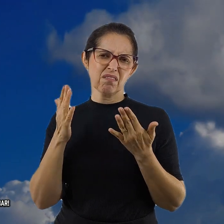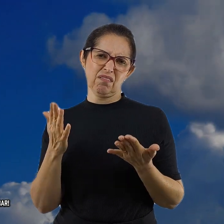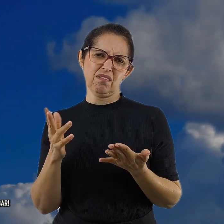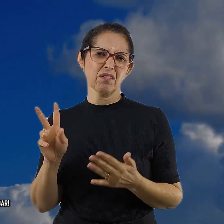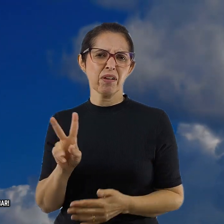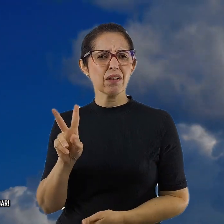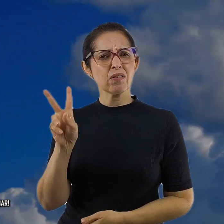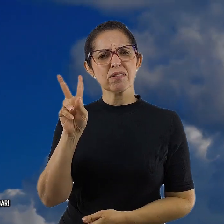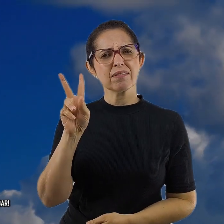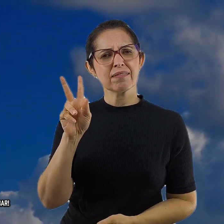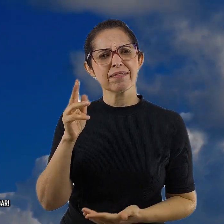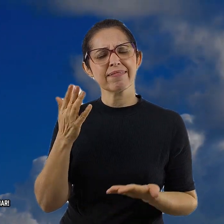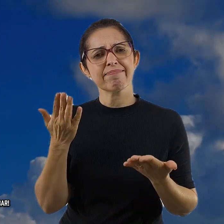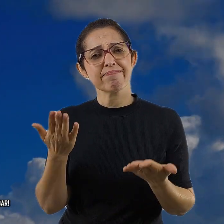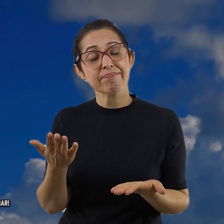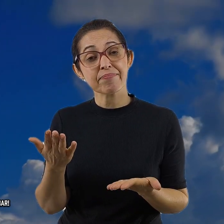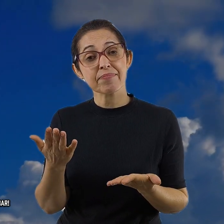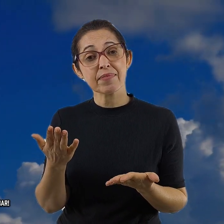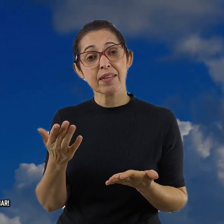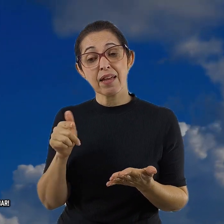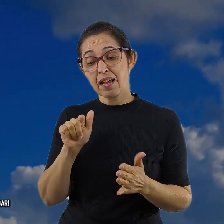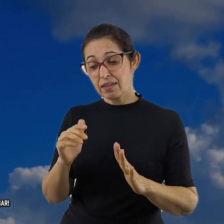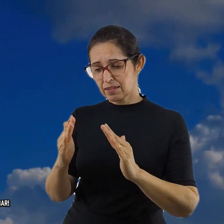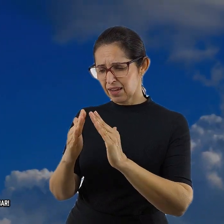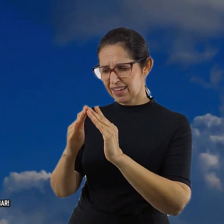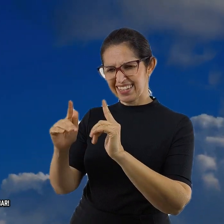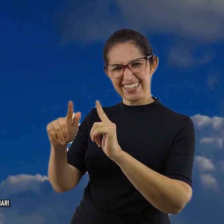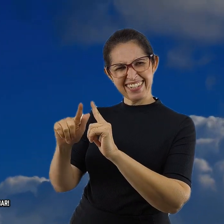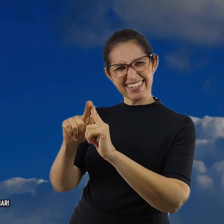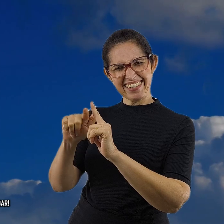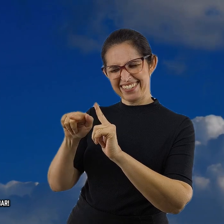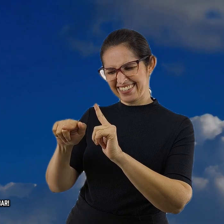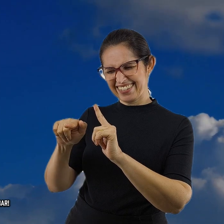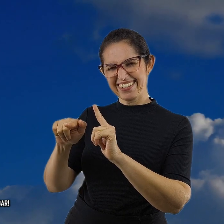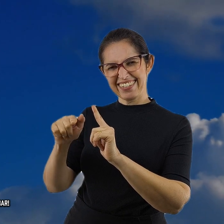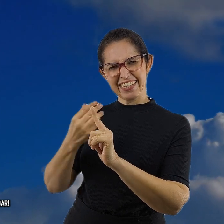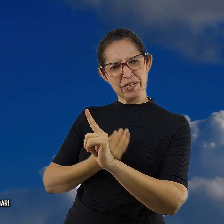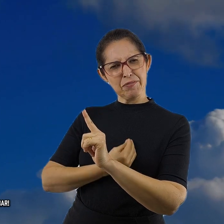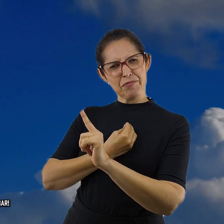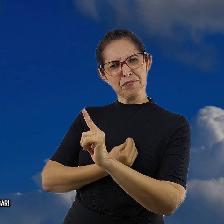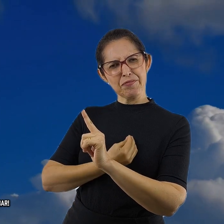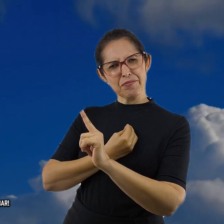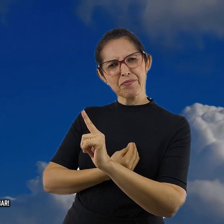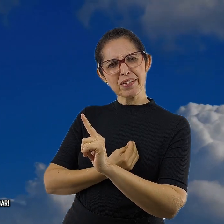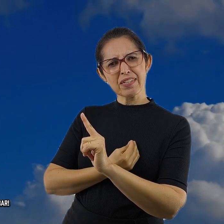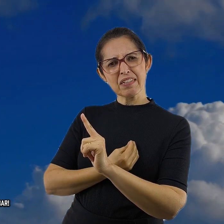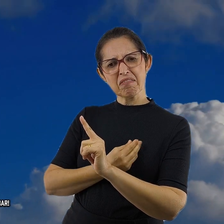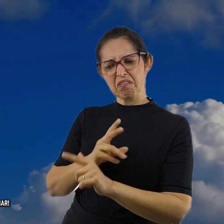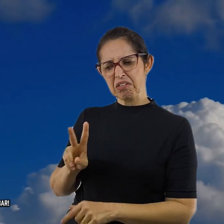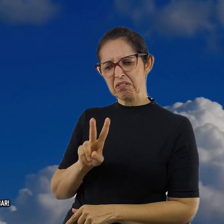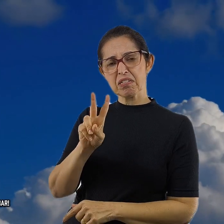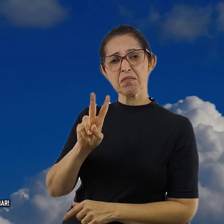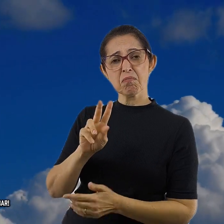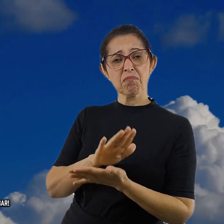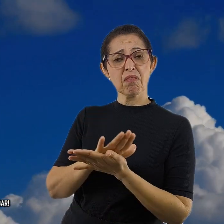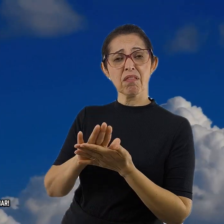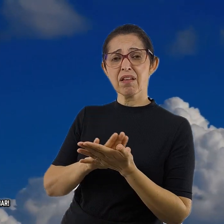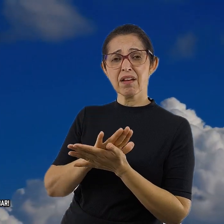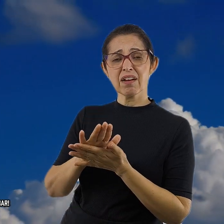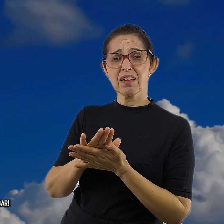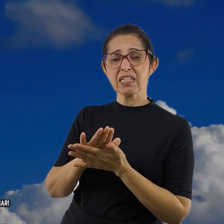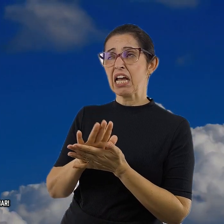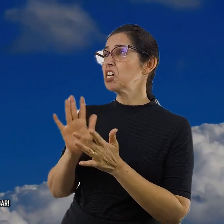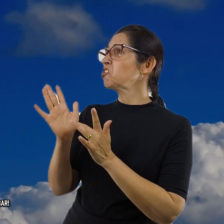não valorizar a igreja de Cristo, a igreja viva, a vinda do Senhor Jesus. Esse é o